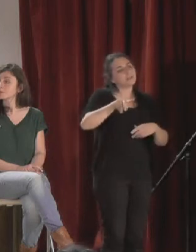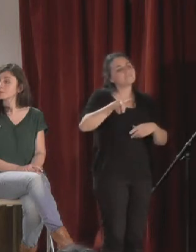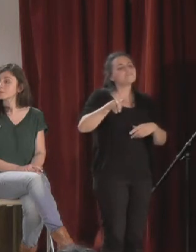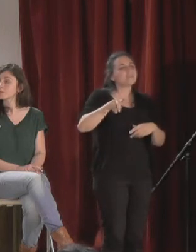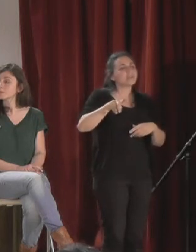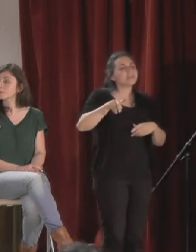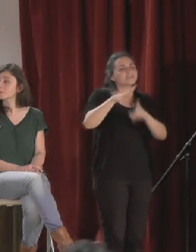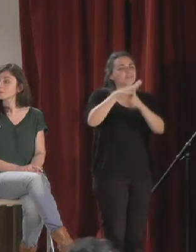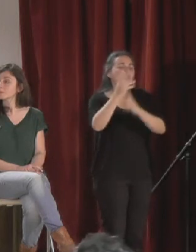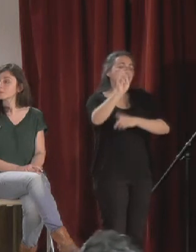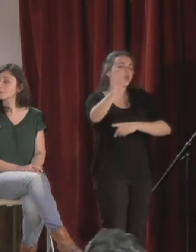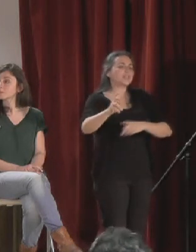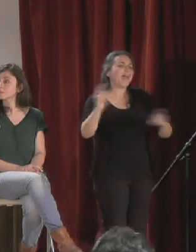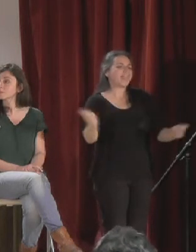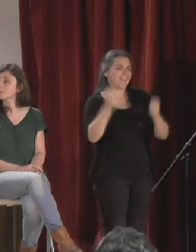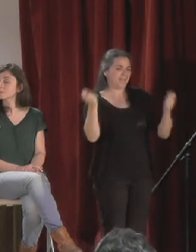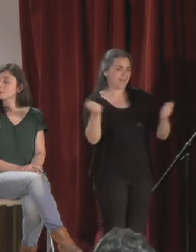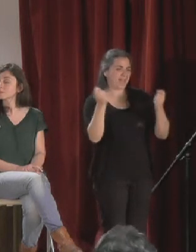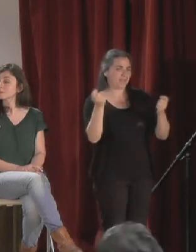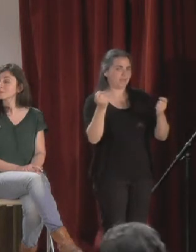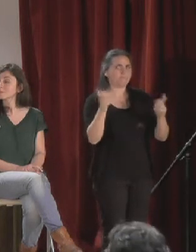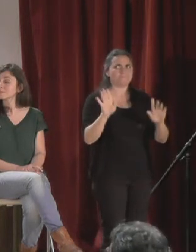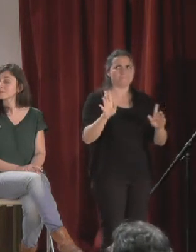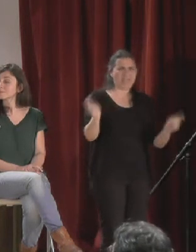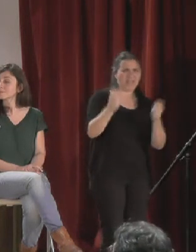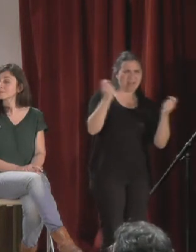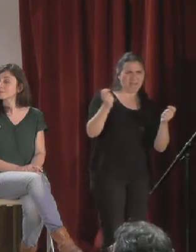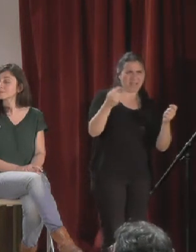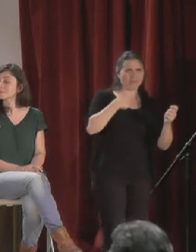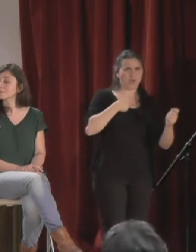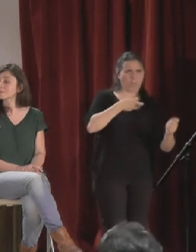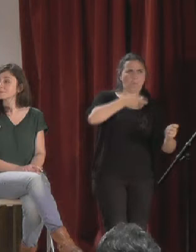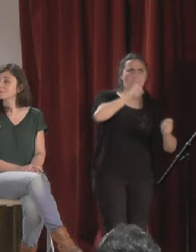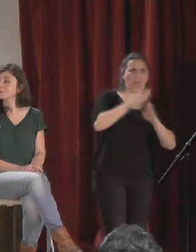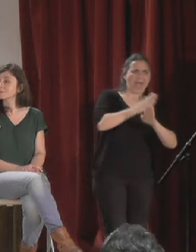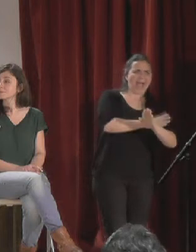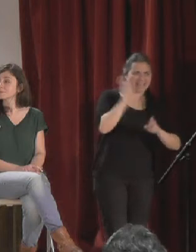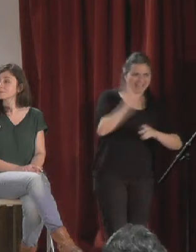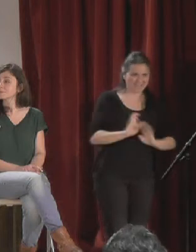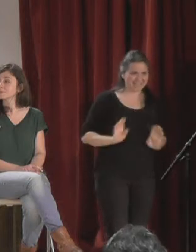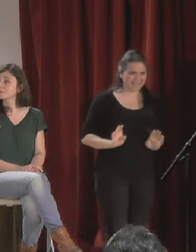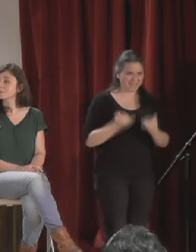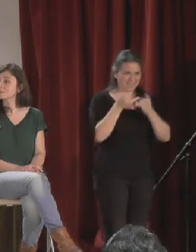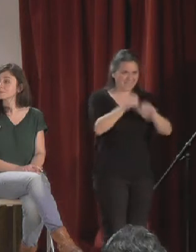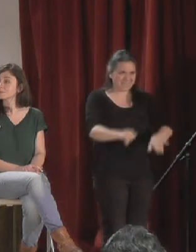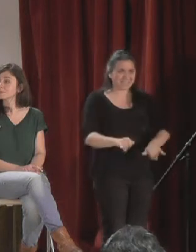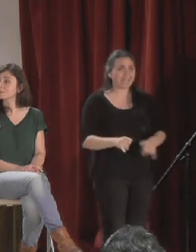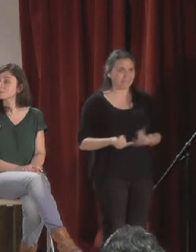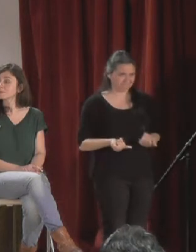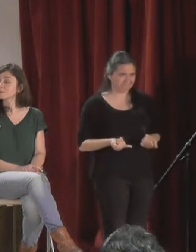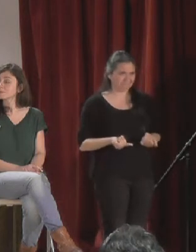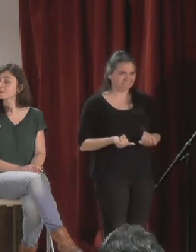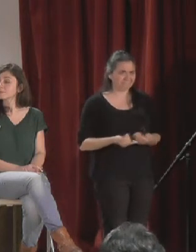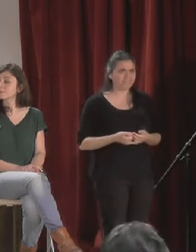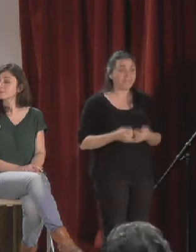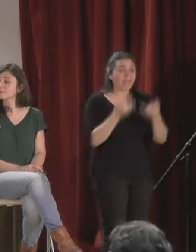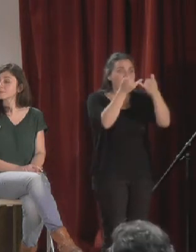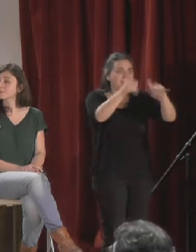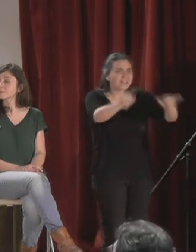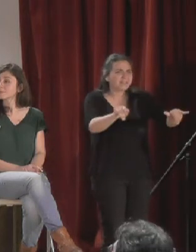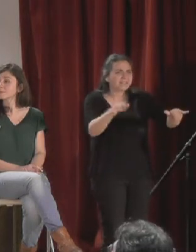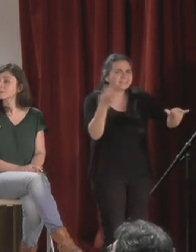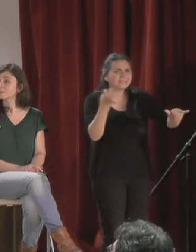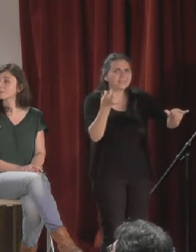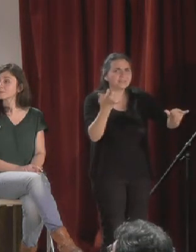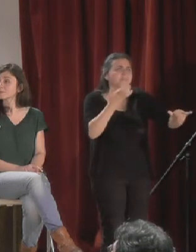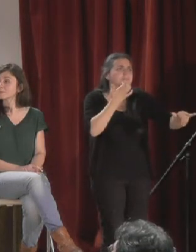dires, de celebración? Este Josito tomou un chupito ou algo antes de vir. Que motivos temos para celebración? Si está